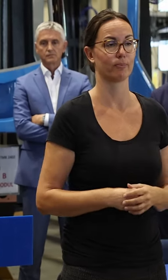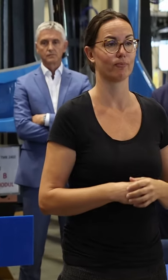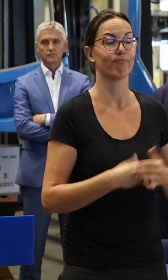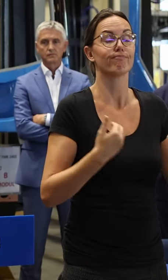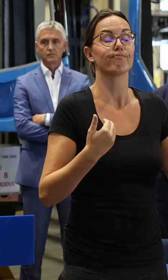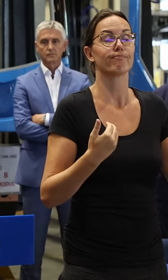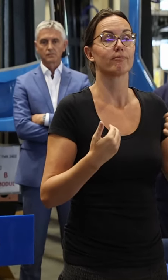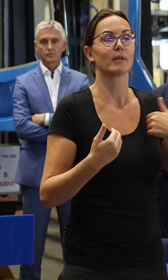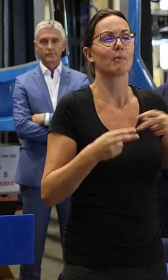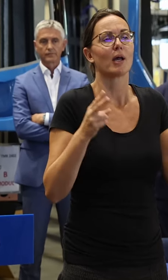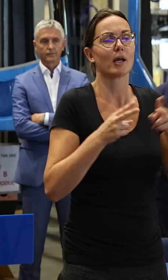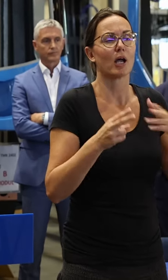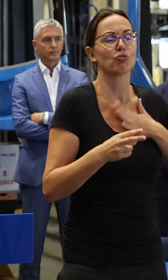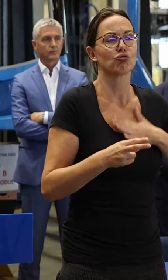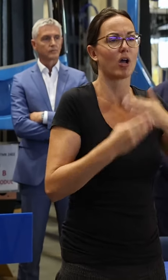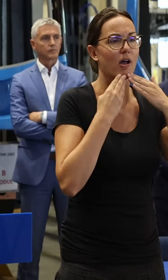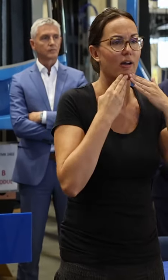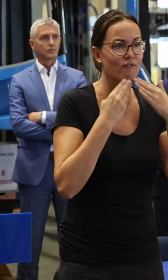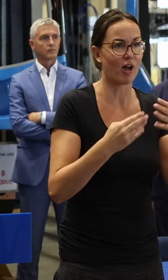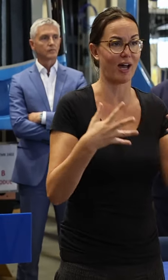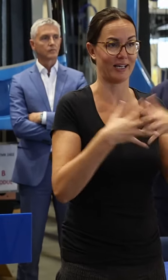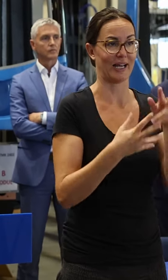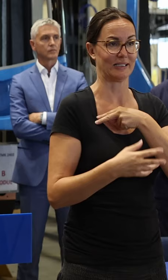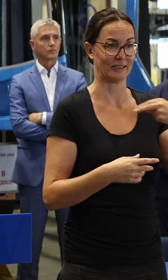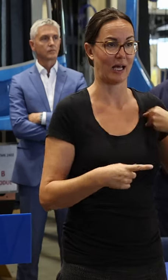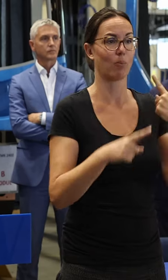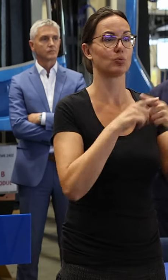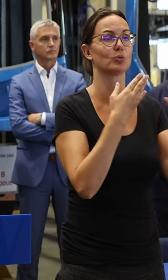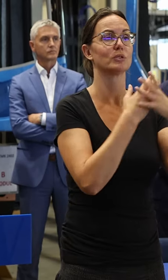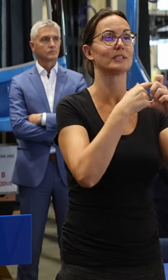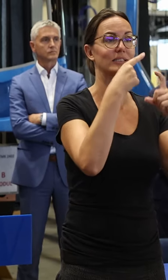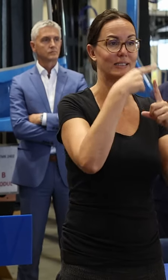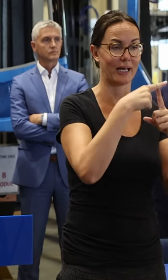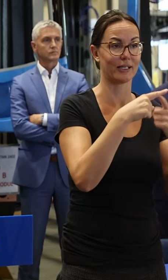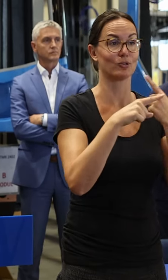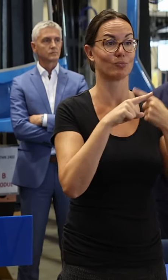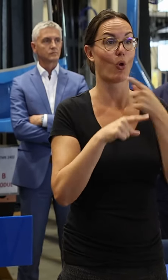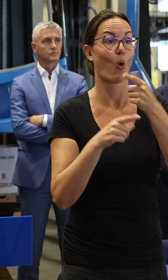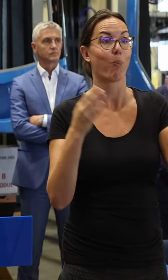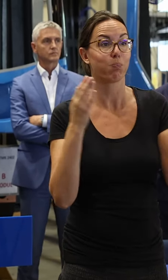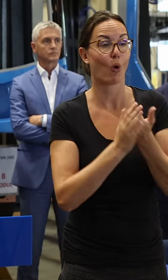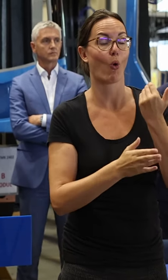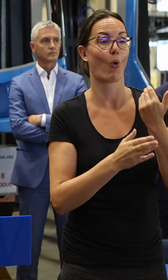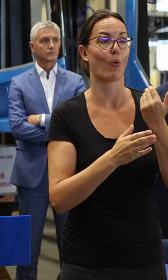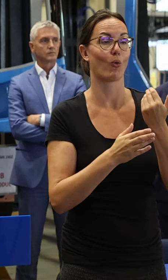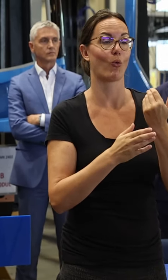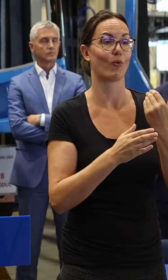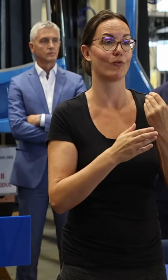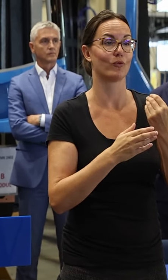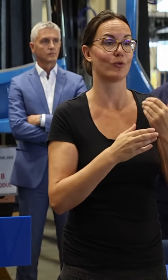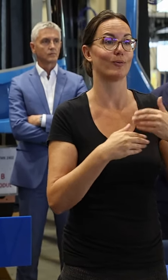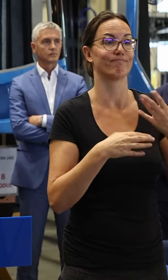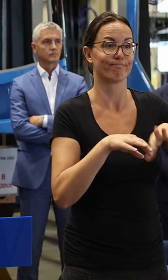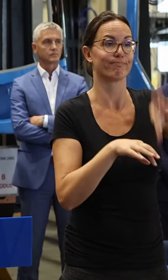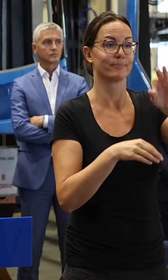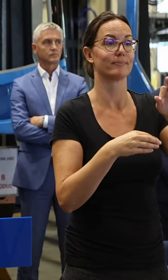Ovom prilikom kratko bih htio zahvaliti gradu Zagrebu i ZET-u što su ponovo Končar električnim vozilima